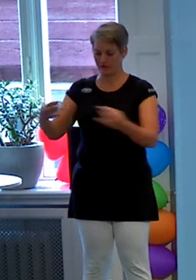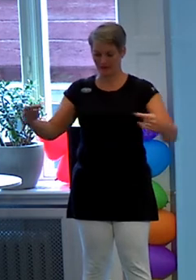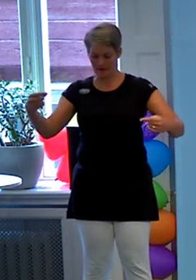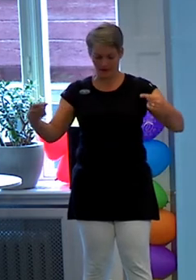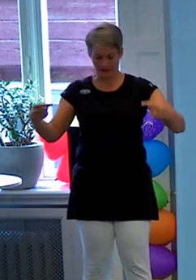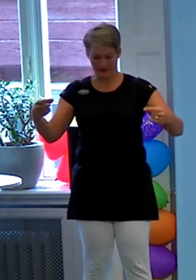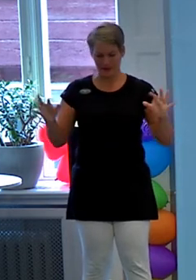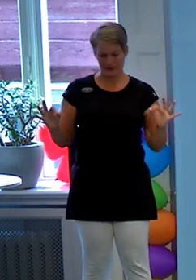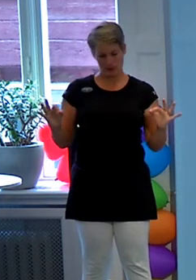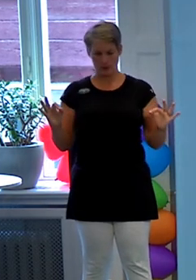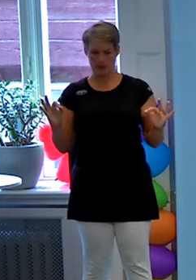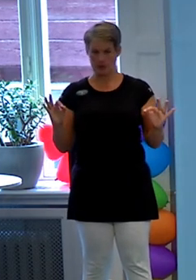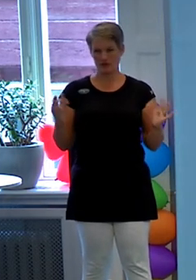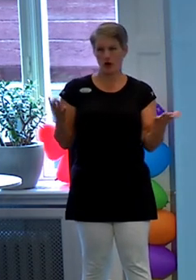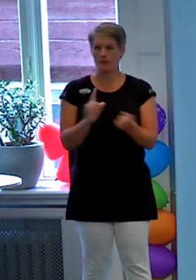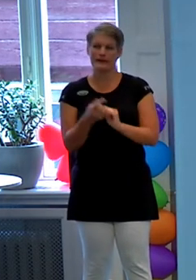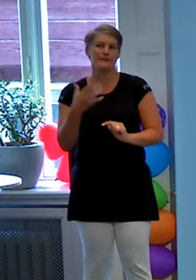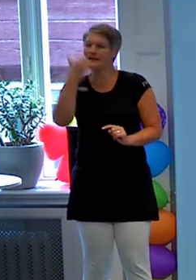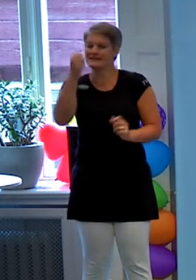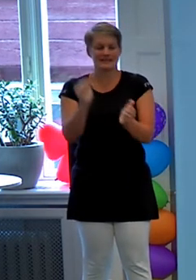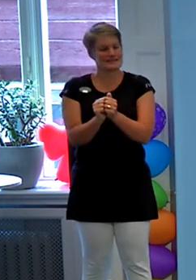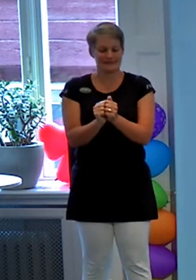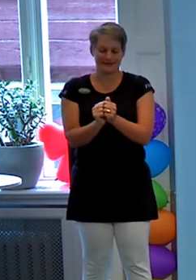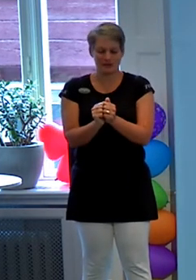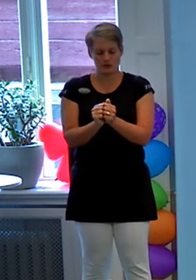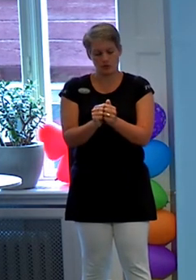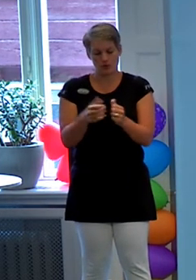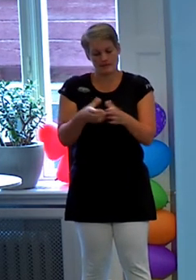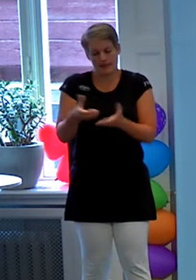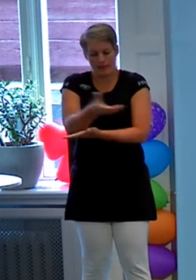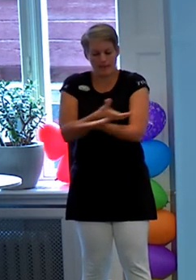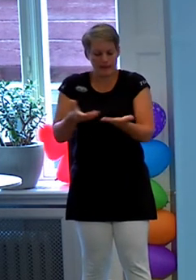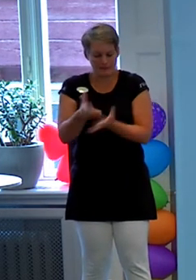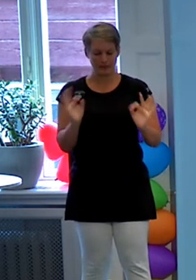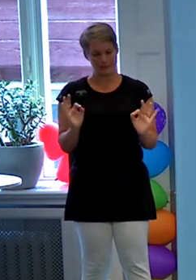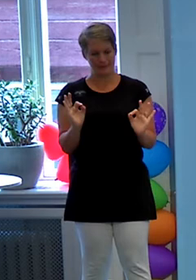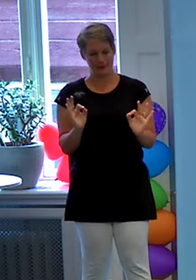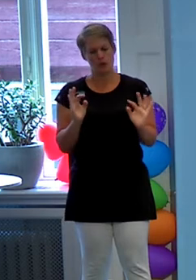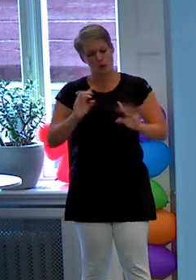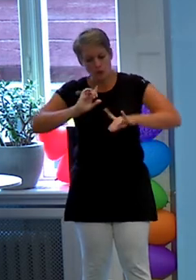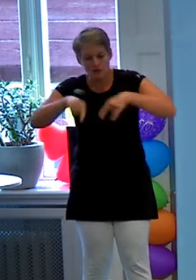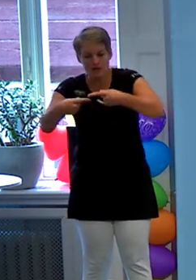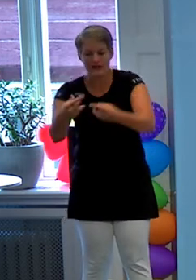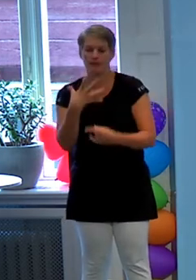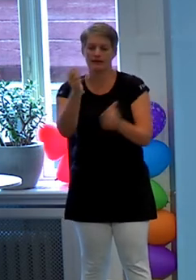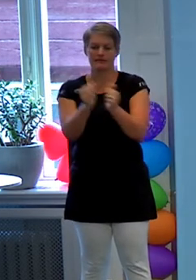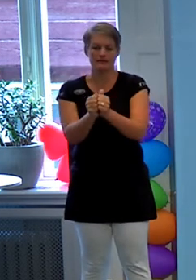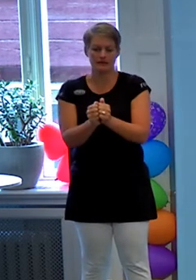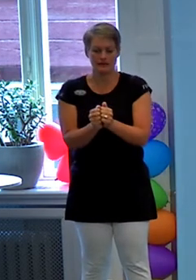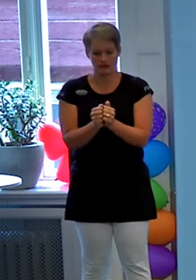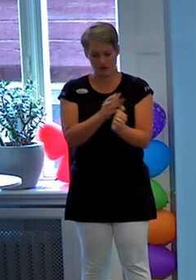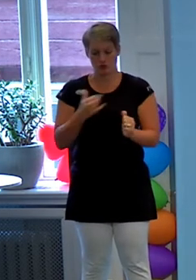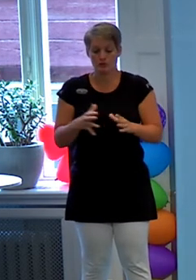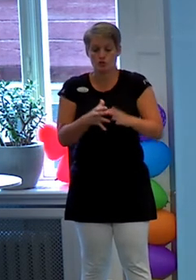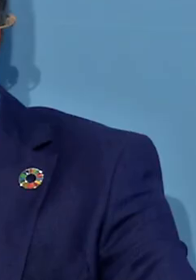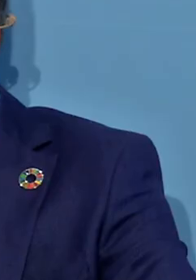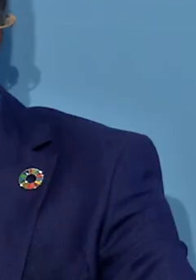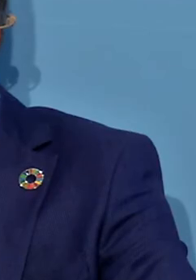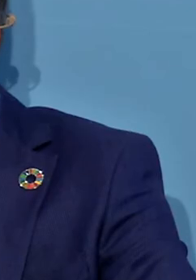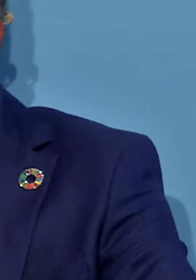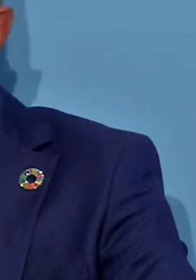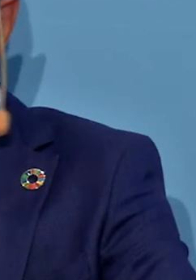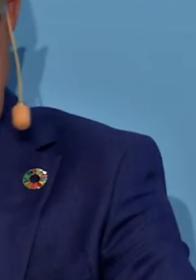Hur skulle du säga att vad är det bästa sättet att agera på för att ta vara på de här intressena och att utveckla den här regionen, storregionen?